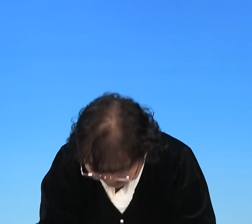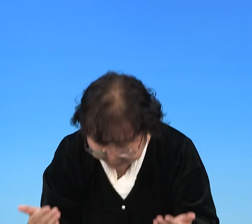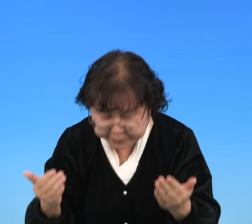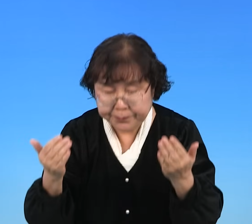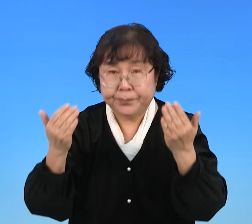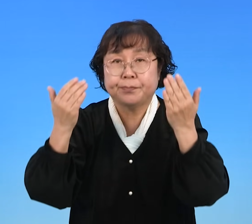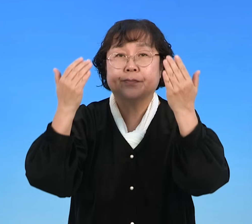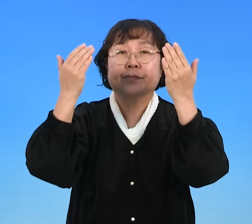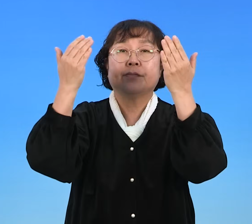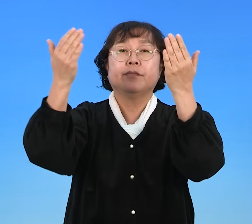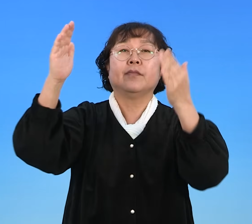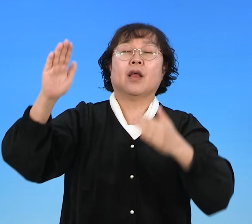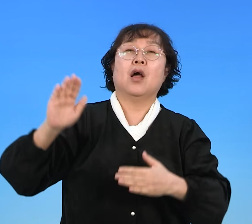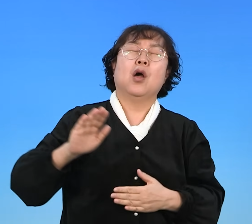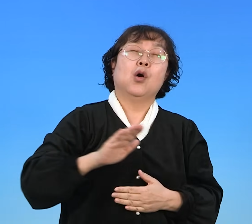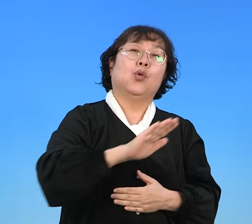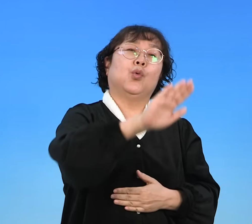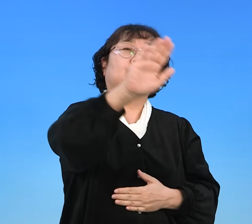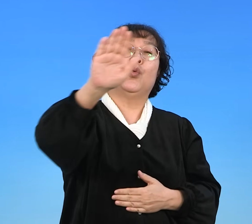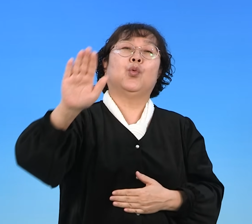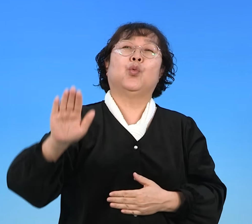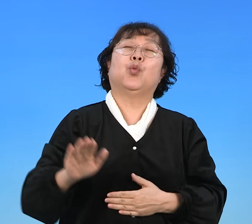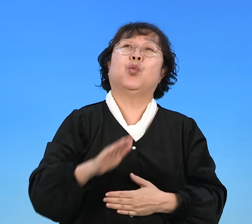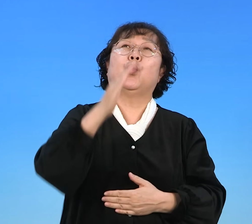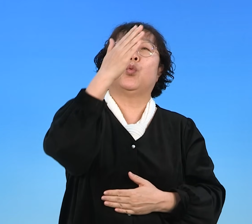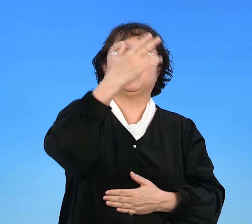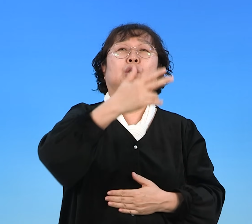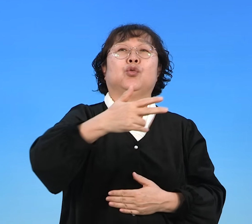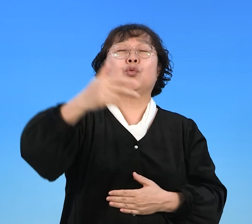우리 주는 위대하며